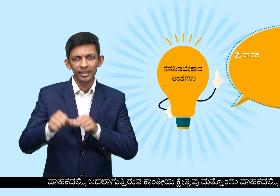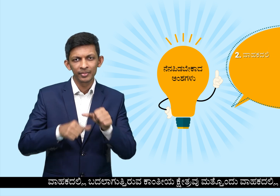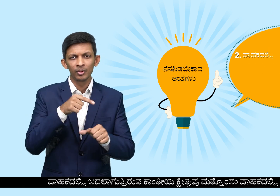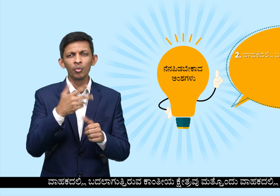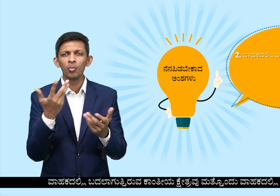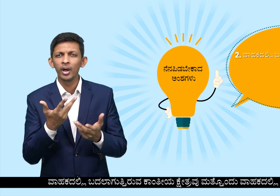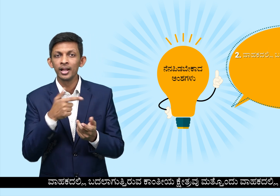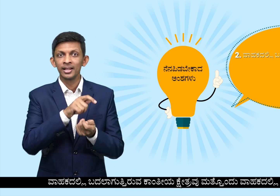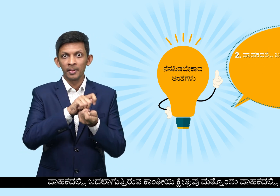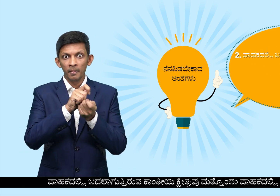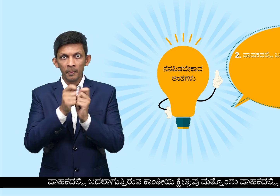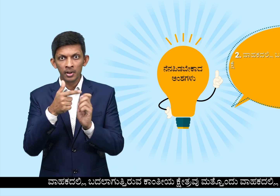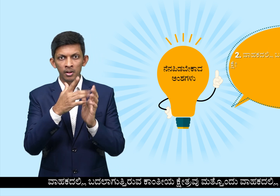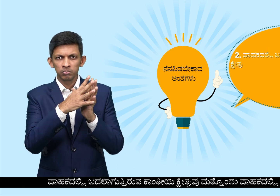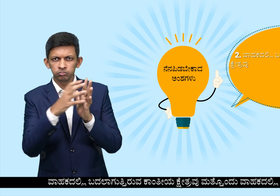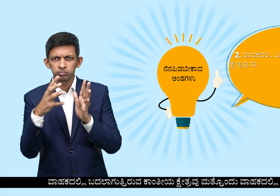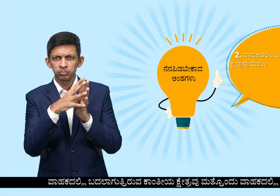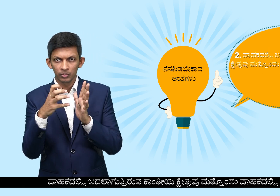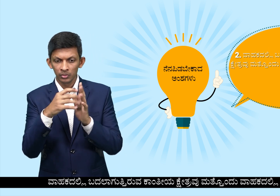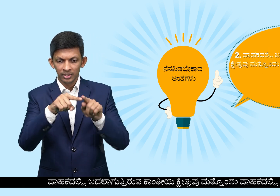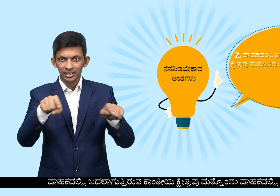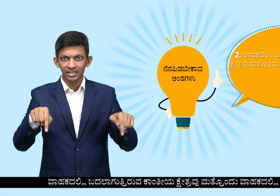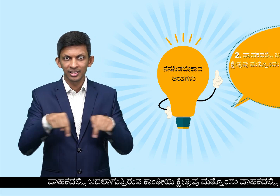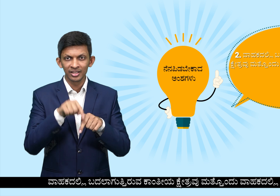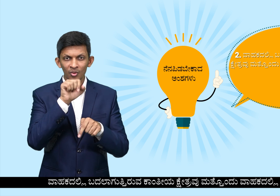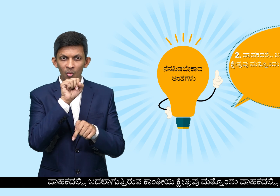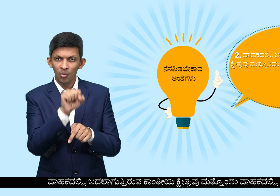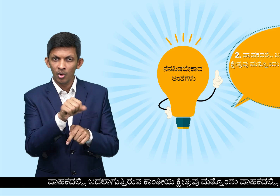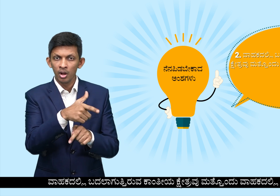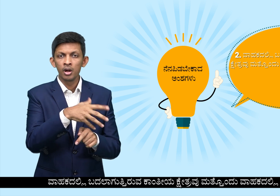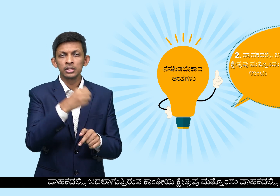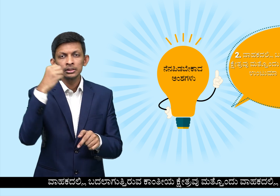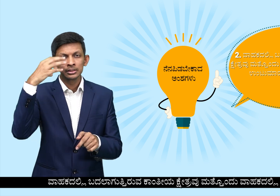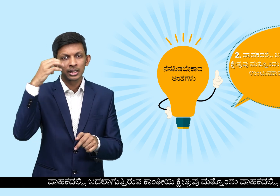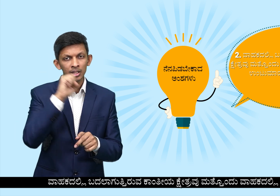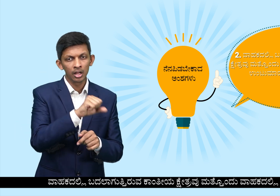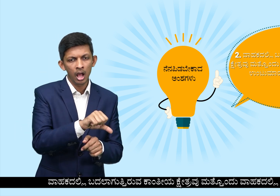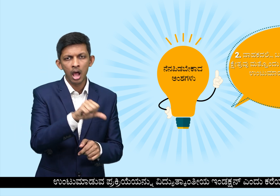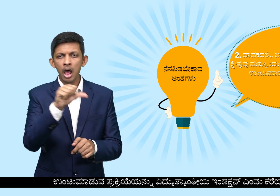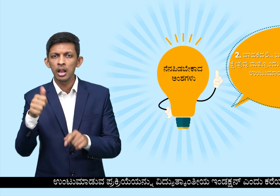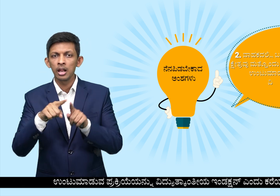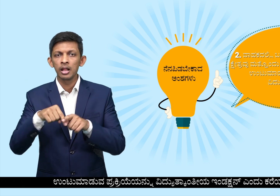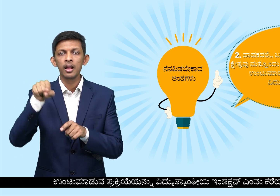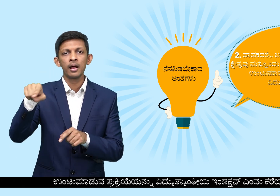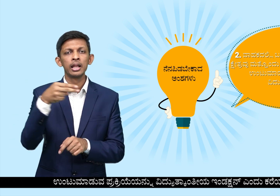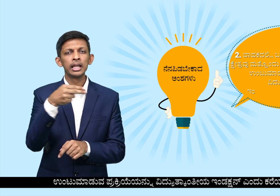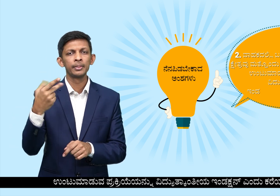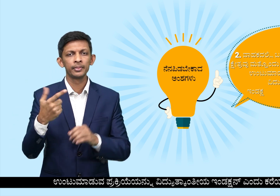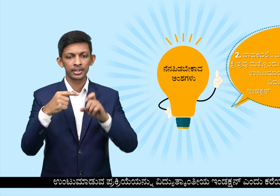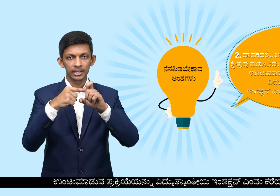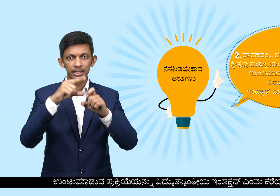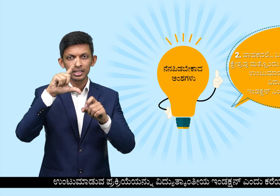2. ವಾಹಕದಲ್ಲಿ ಬದಲಾಗುತ್ತಿರುವ ಕಾಂತೀಯ ಕ್ಷೇತ್ರವು ಮತ್ತೊಂದು ವಾಹಕದಲ್ಲಿ ಪ್ರವಾಹವನ್ನು ಉಂಟುಮಾಡುವ